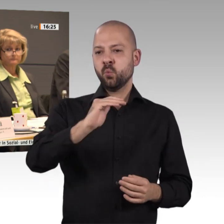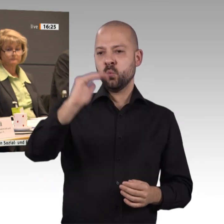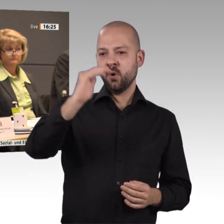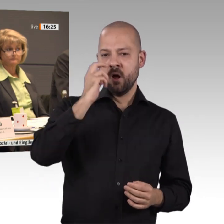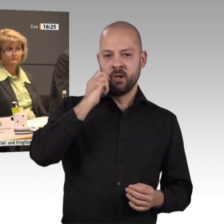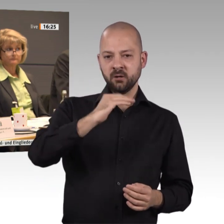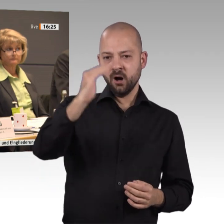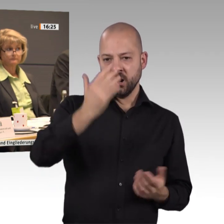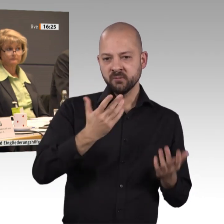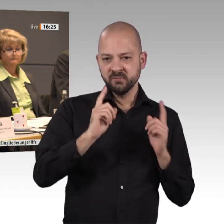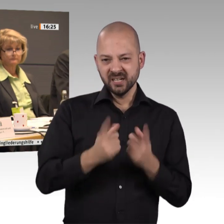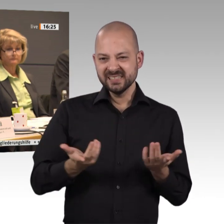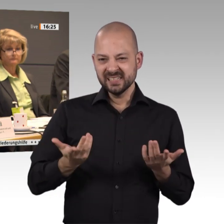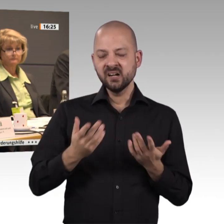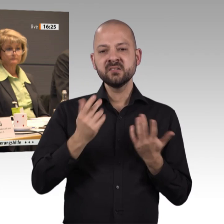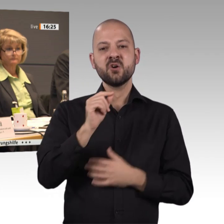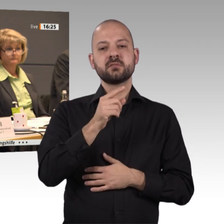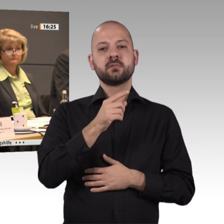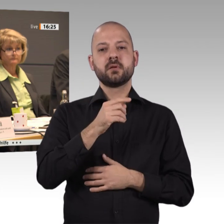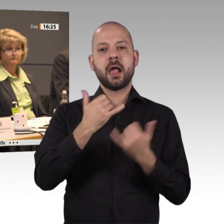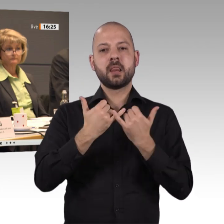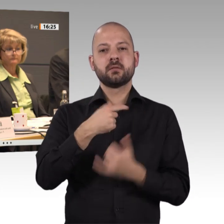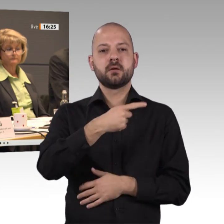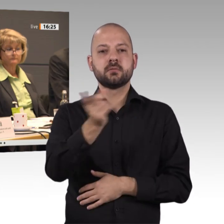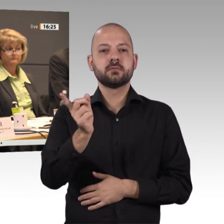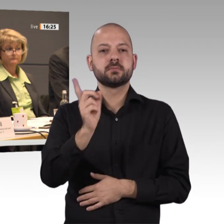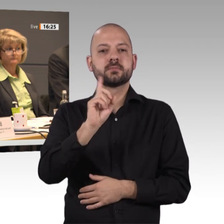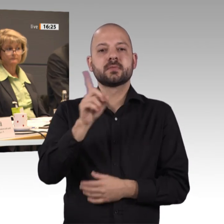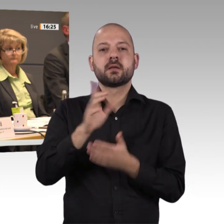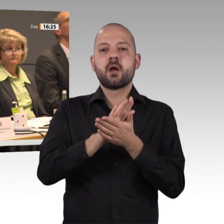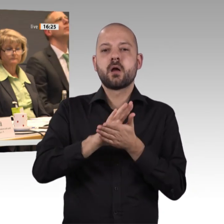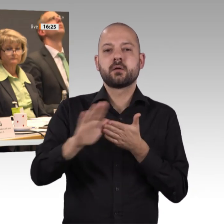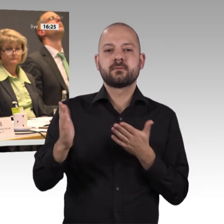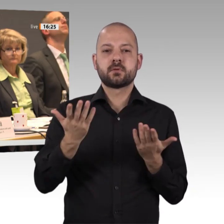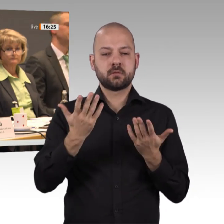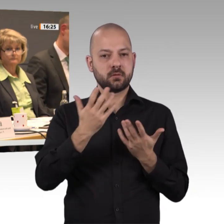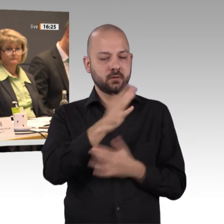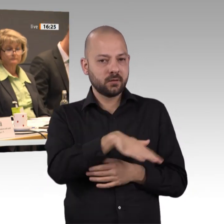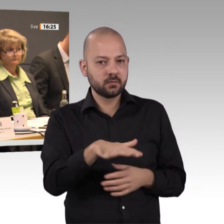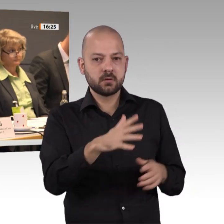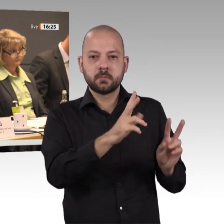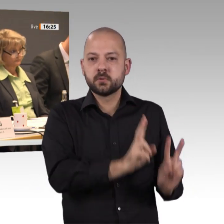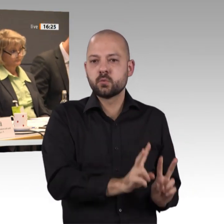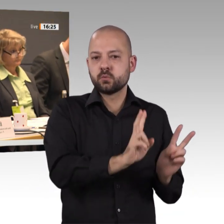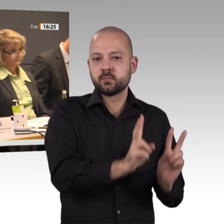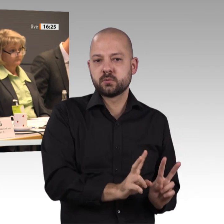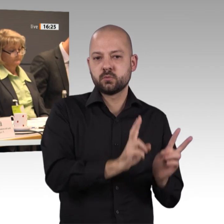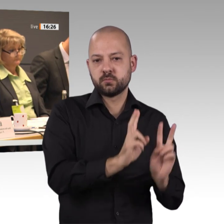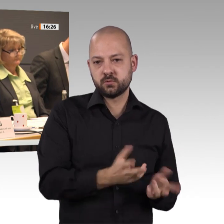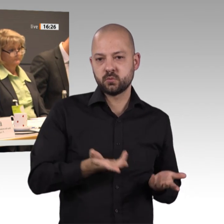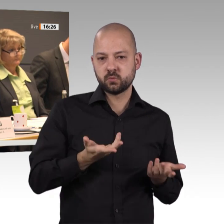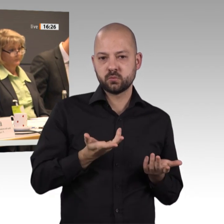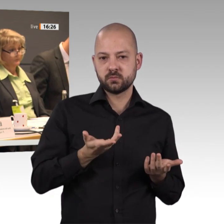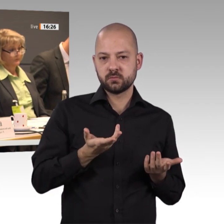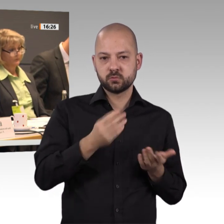Genau, und dann möchte ich noch was sagen. Es gibt für Eltern, die wirklich über Jahre hinweg ihre Kinder versorgen und pflegen,